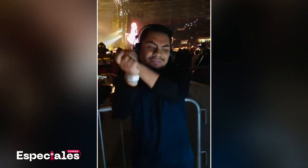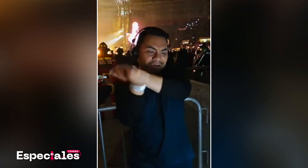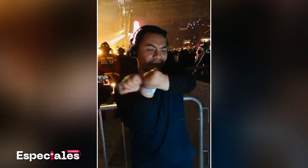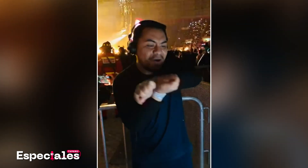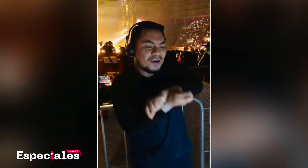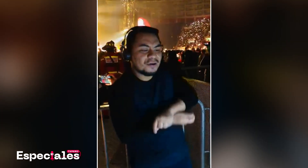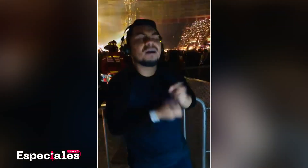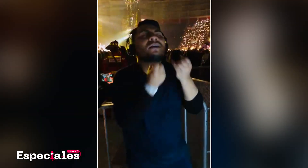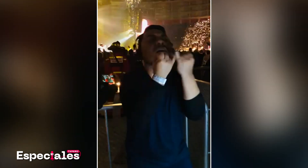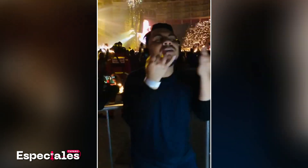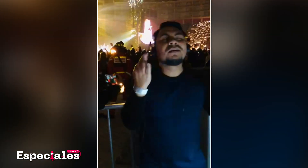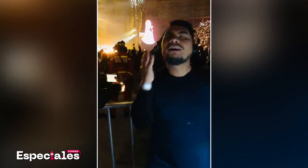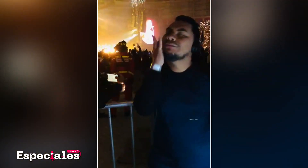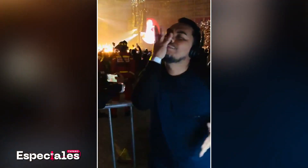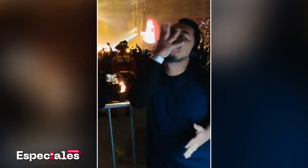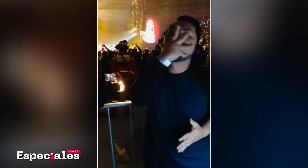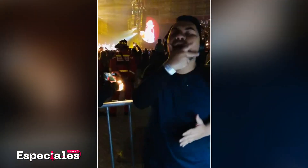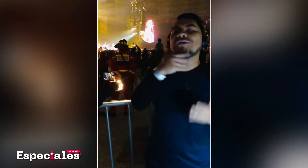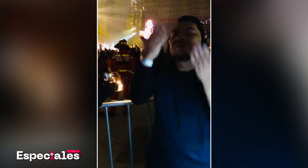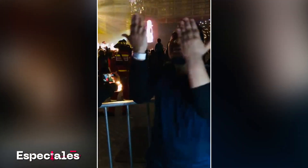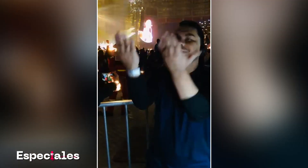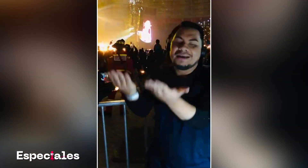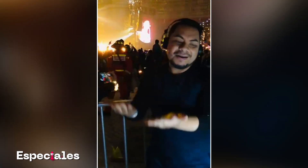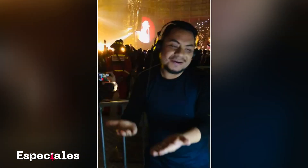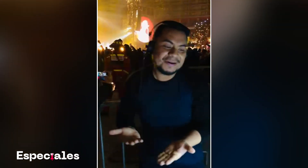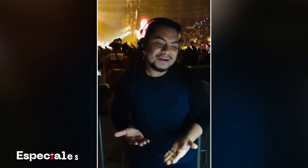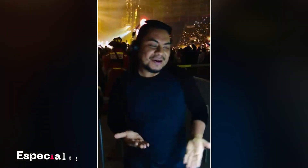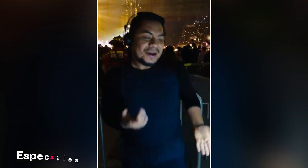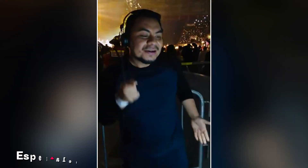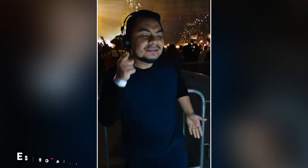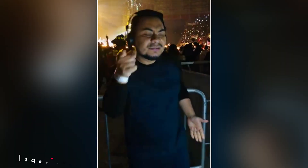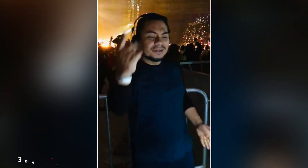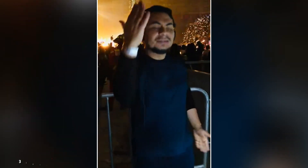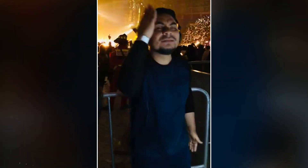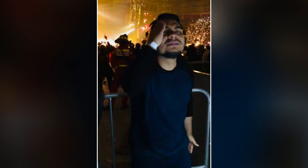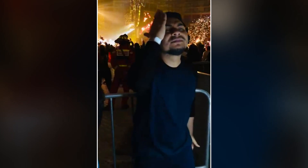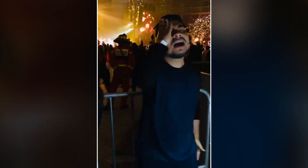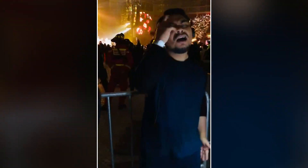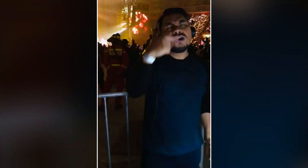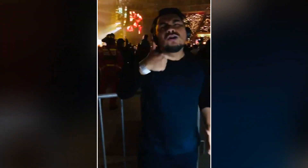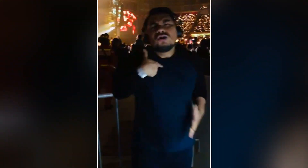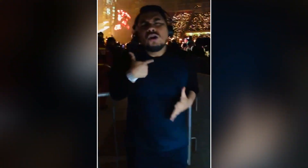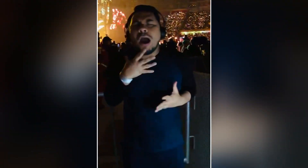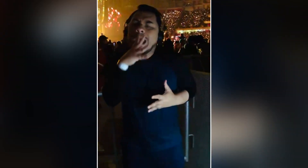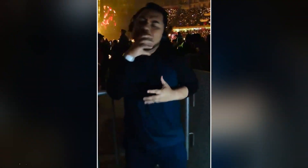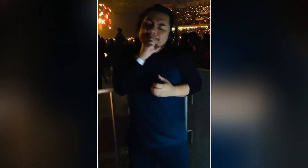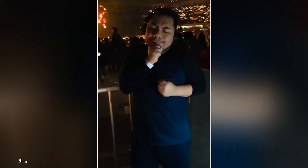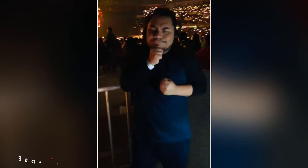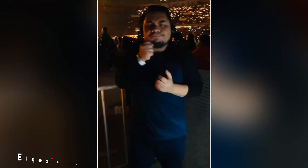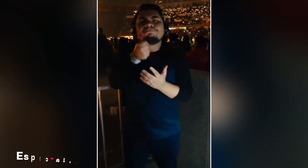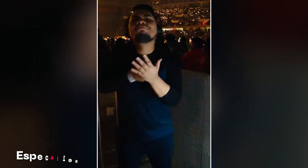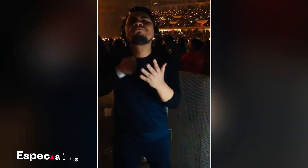Él tuvo que traducir del inglés al español y de allí traducirlo en lengua de señas.